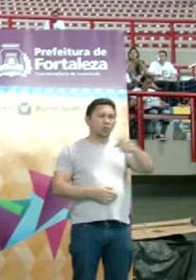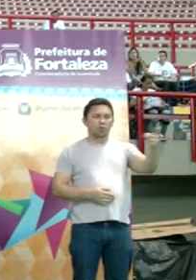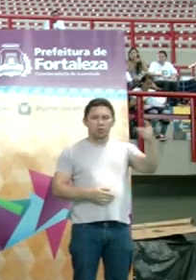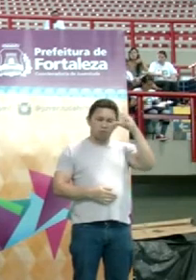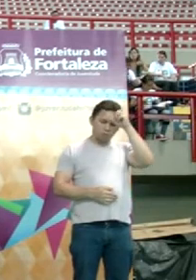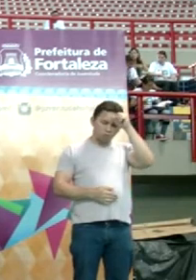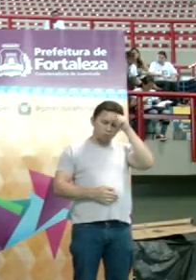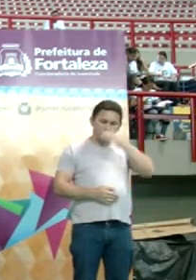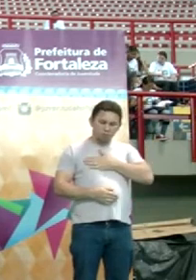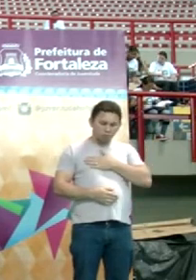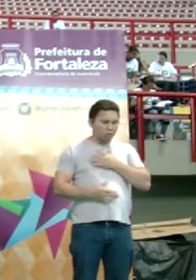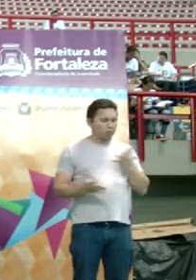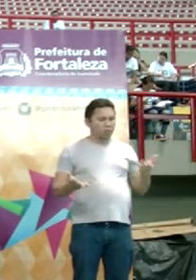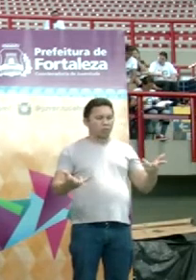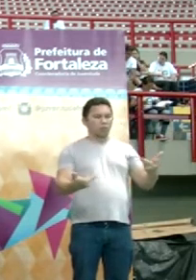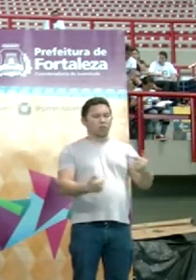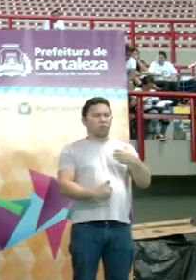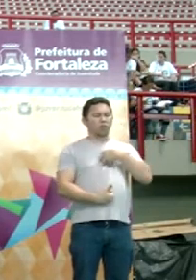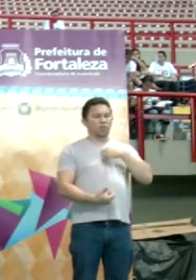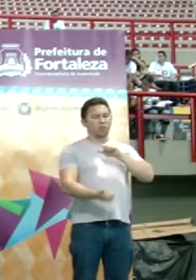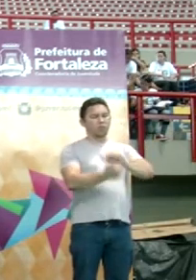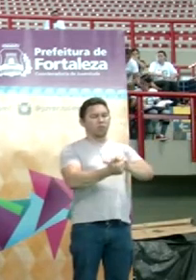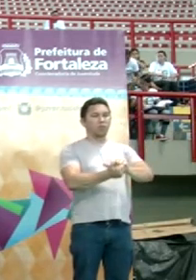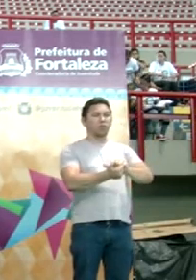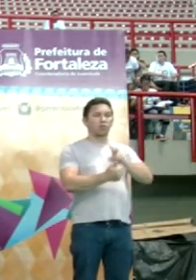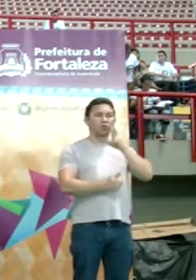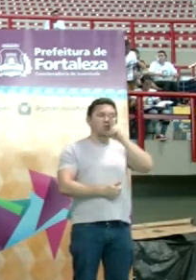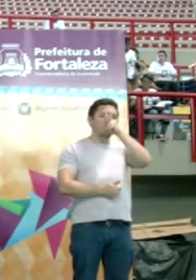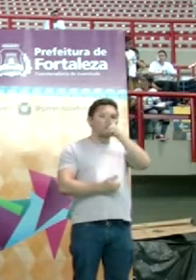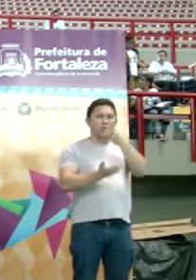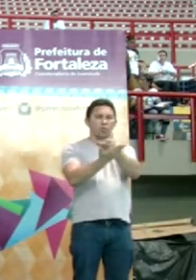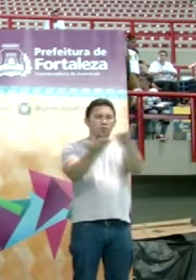para vocês, que para mim foi maravilhoso. Que